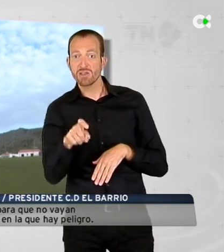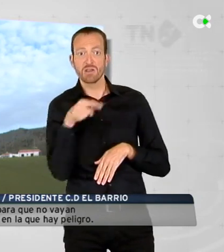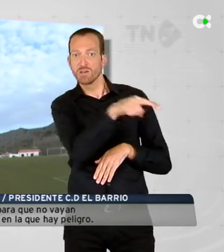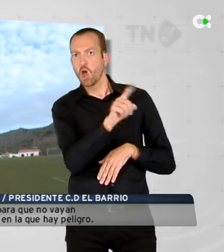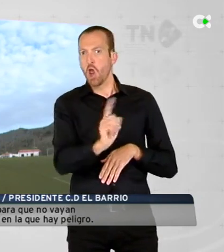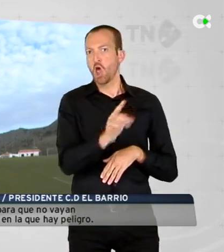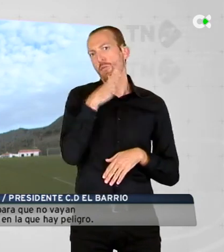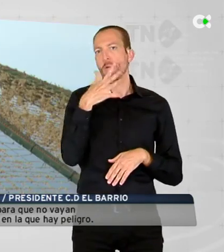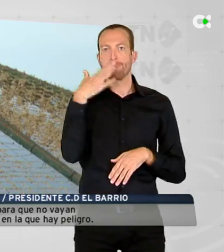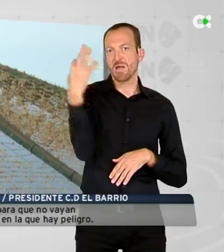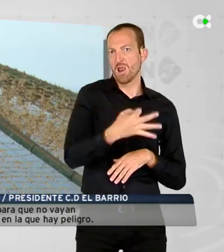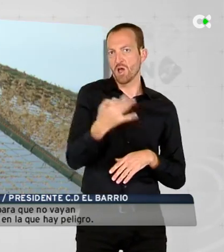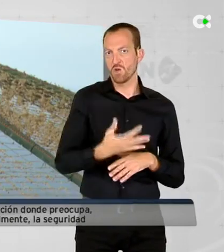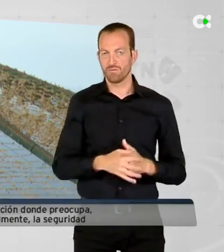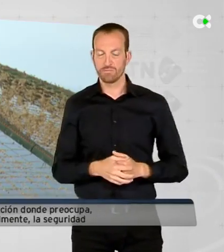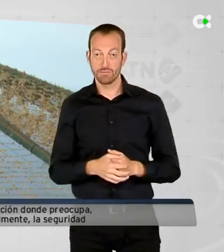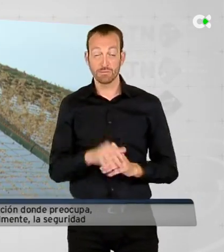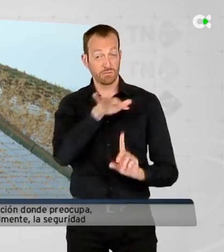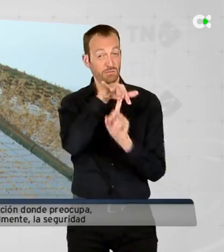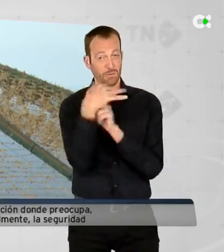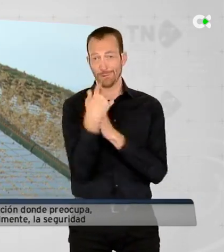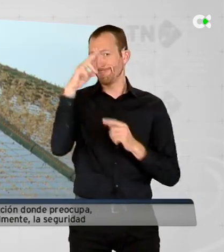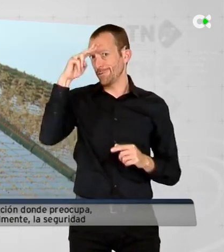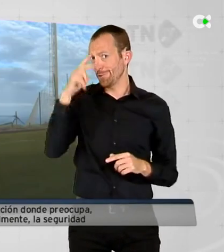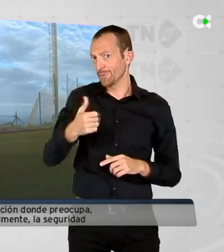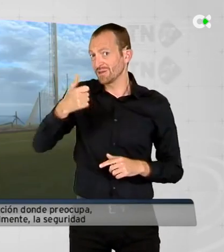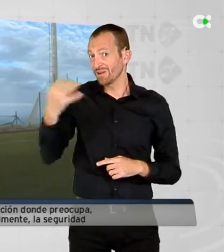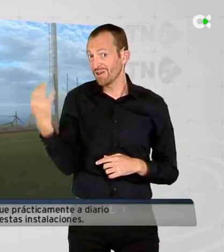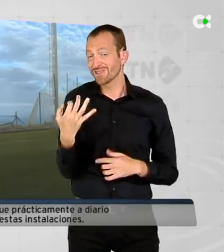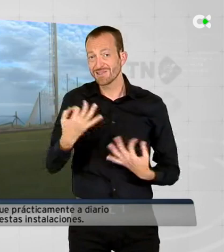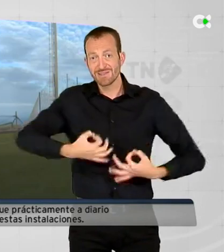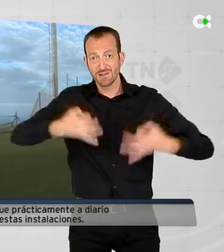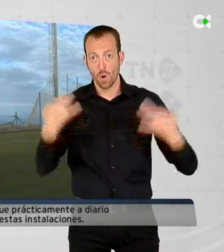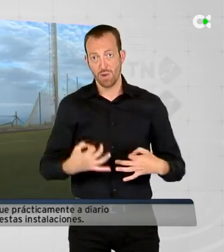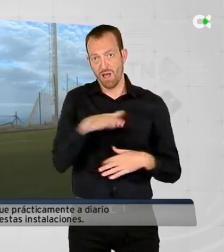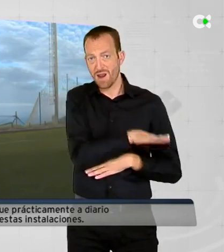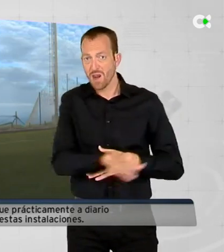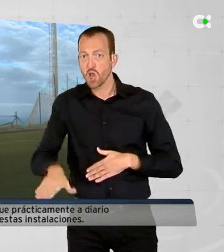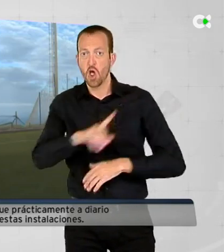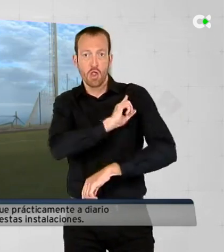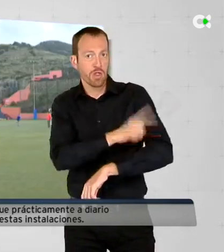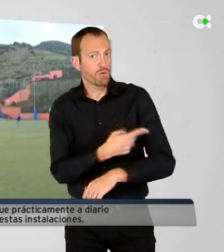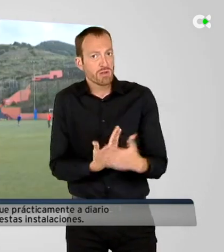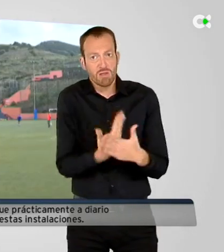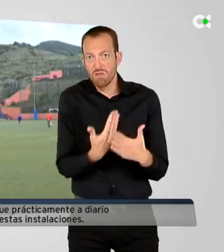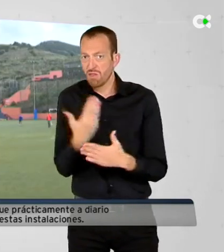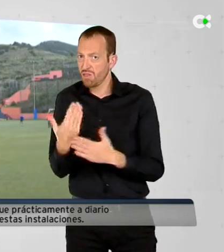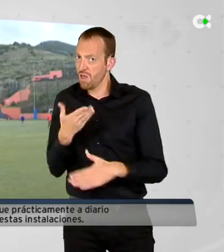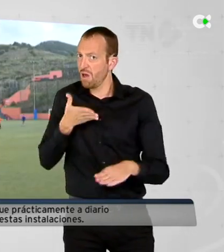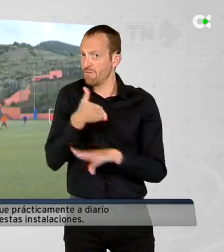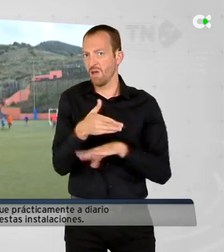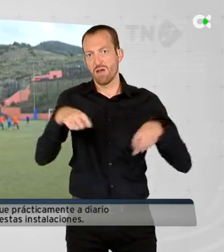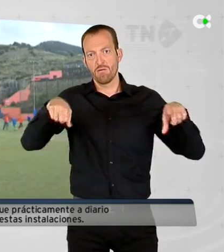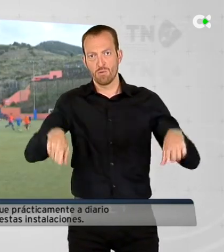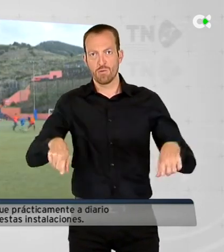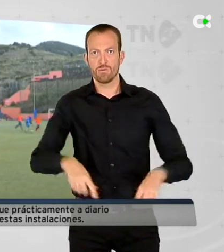vayan a donde hay un peligro. Una situación donde preocupa especialmente la seguridad de aquellos que prácticamente a diario utilizan estas